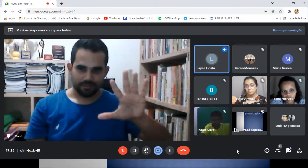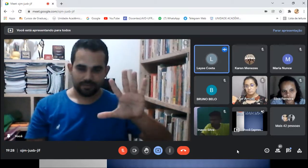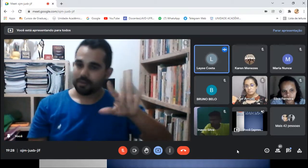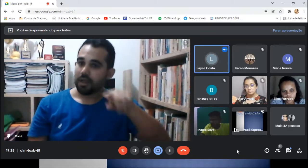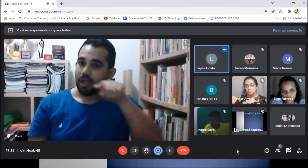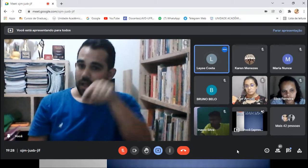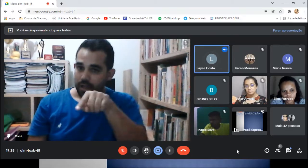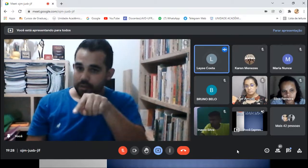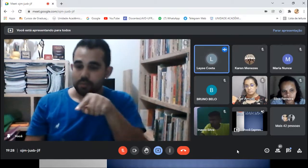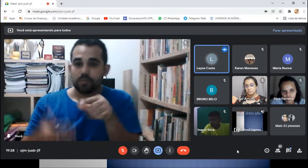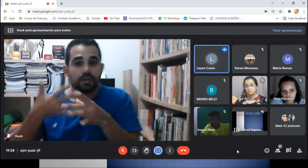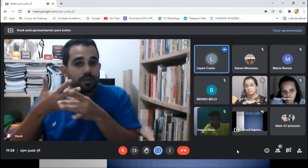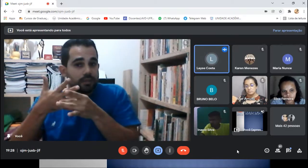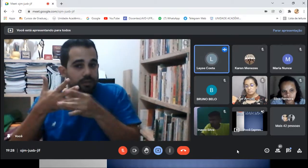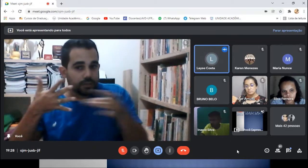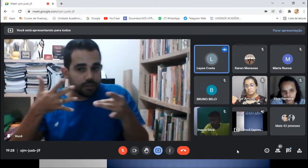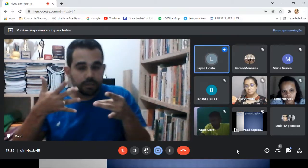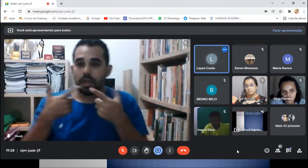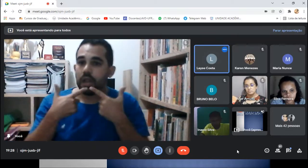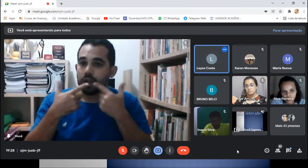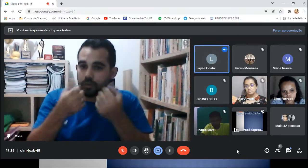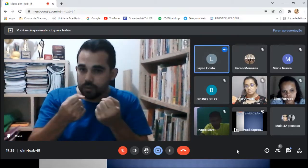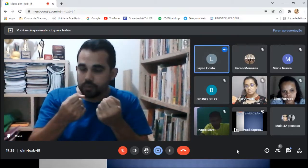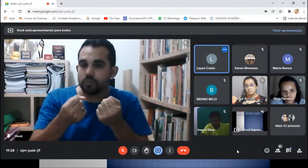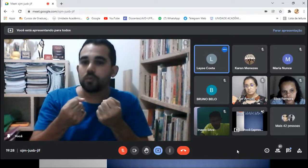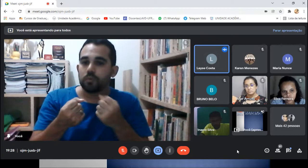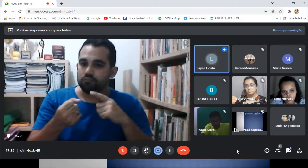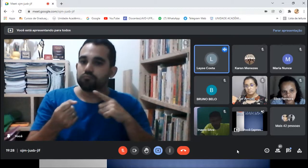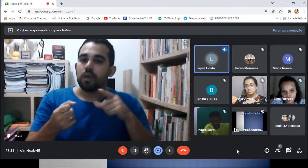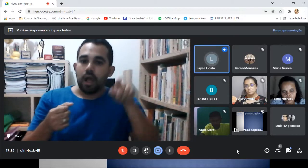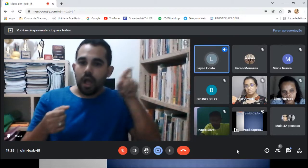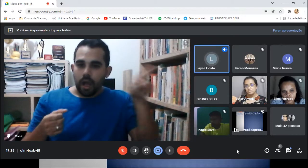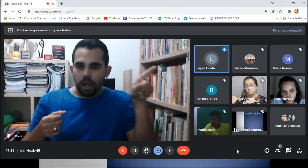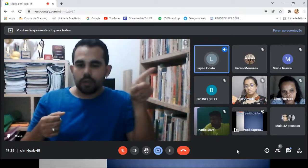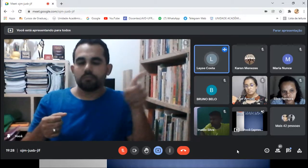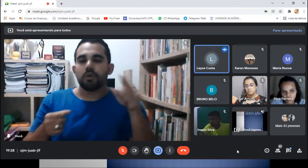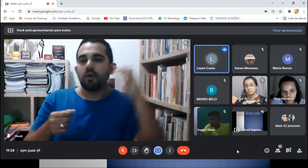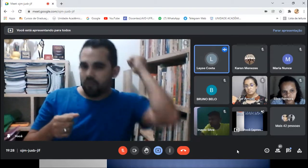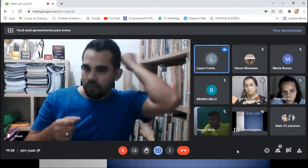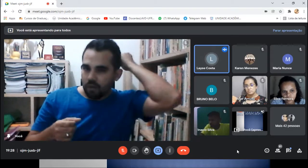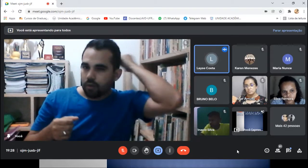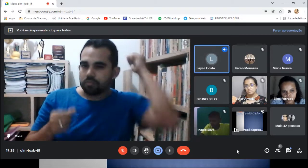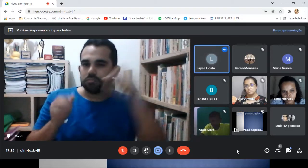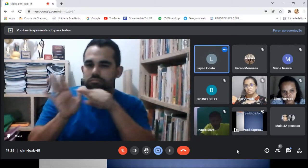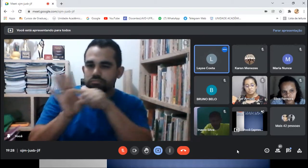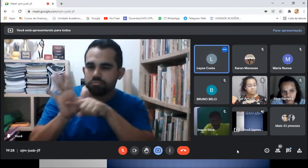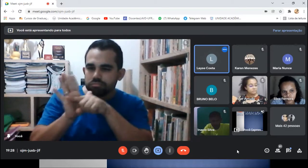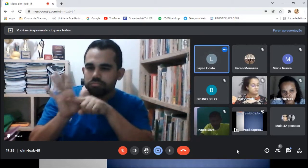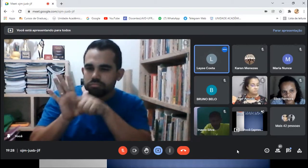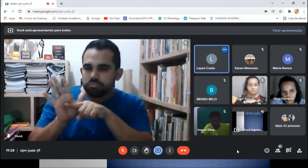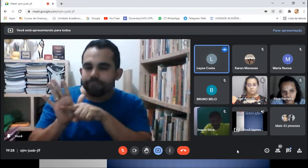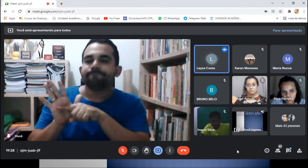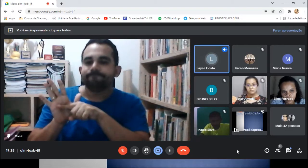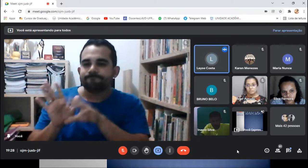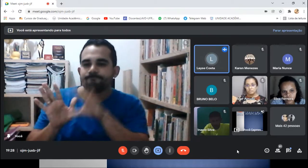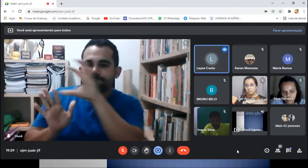significante como a imagem e formariam um signo linguístico. Então, Valdo,